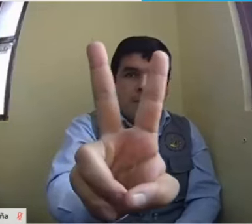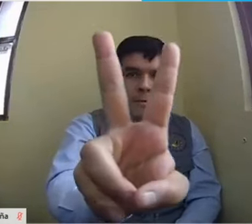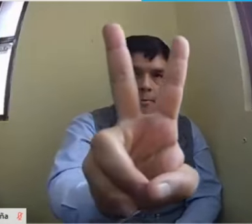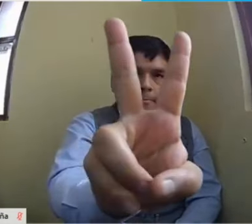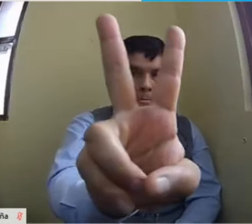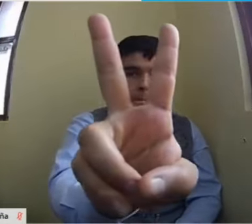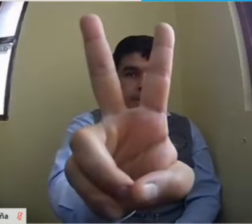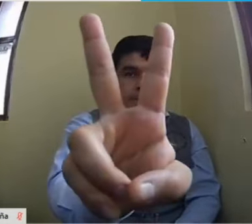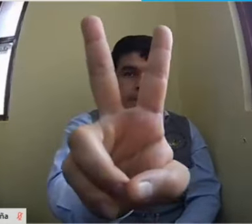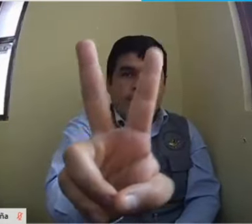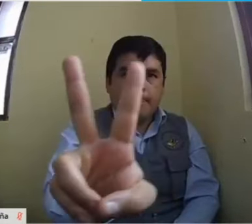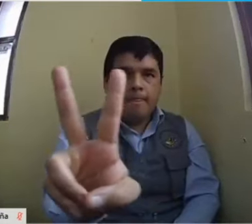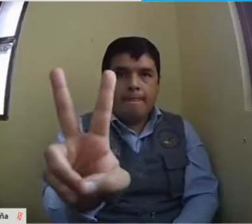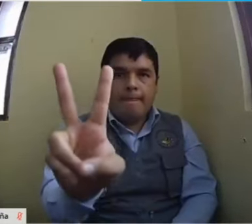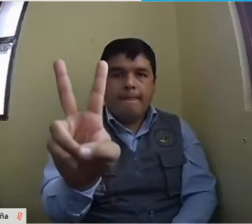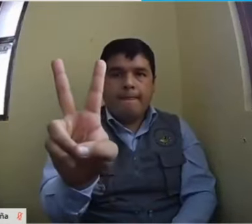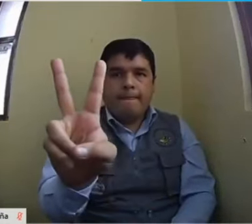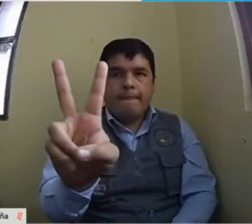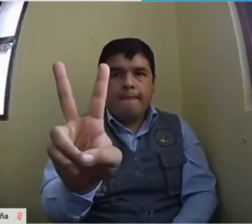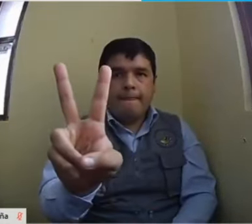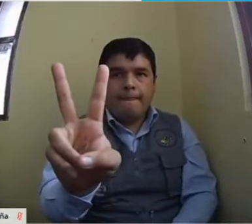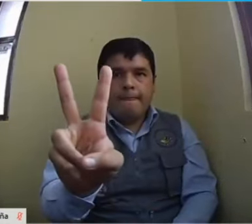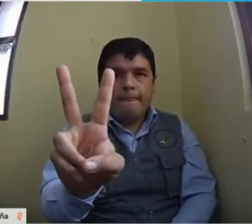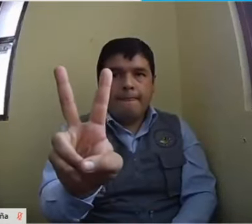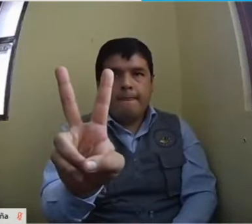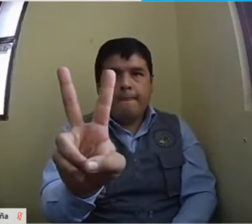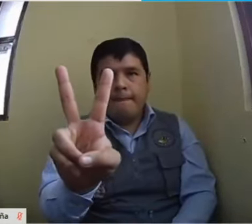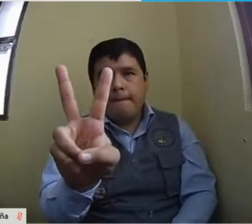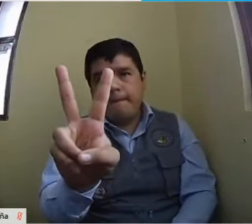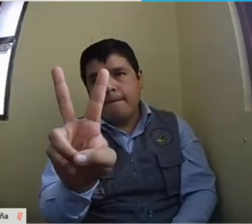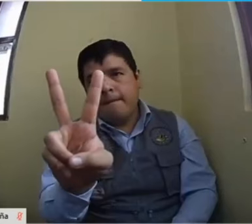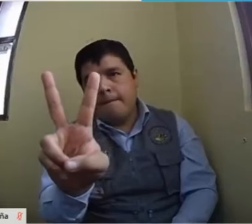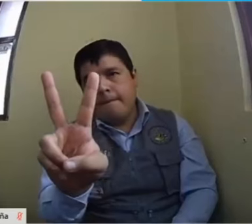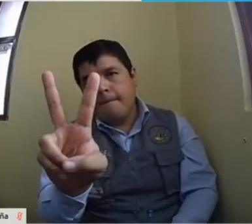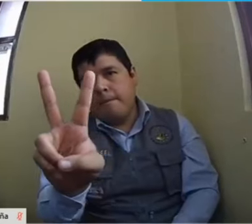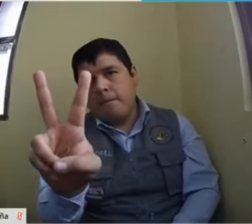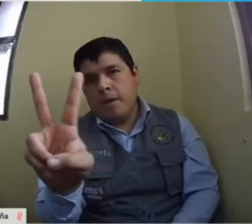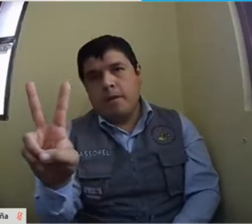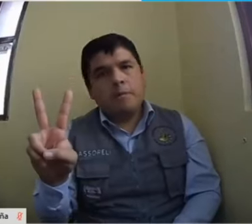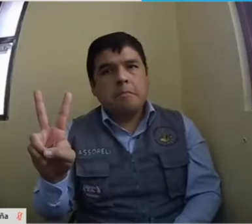es así, tal cual, el índice y el medio, formando una B.